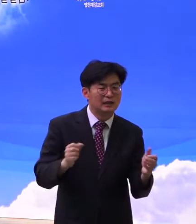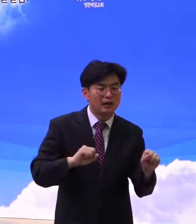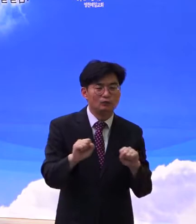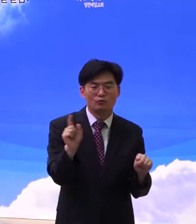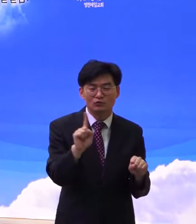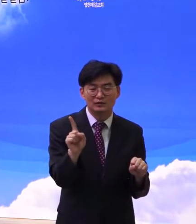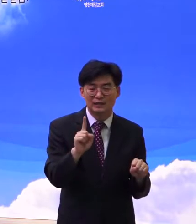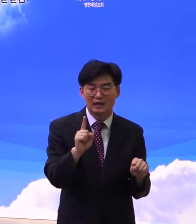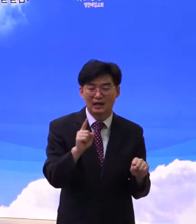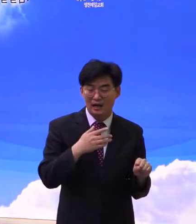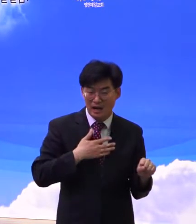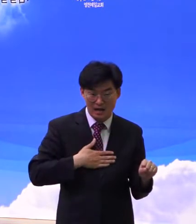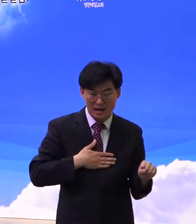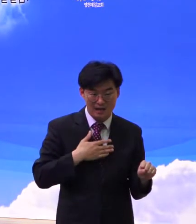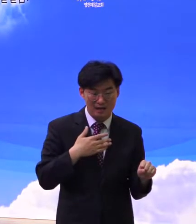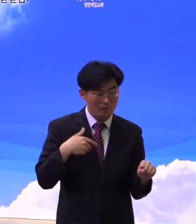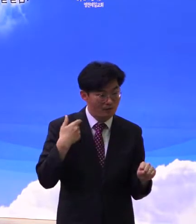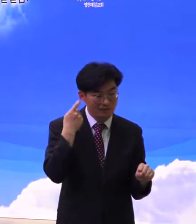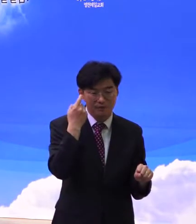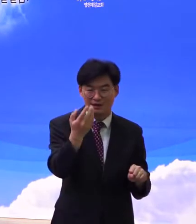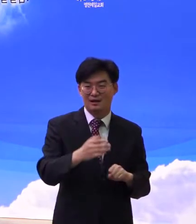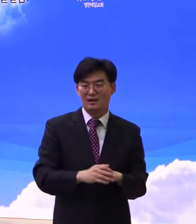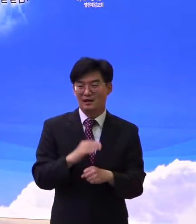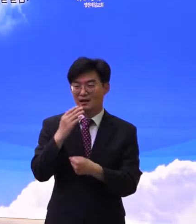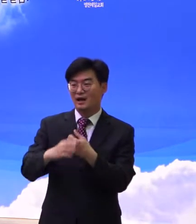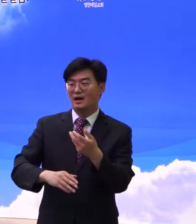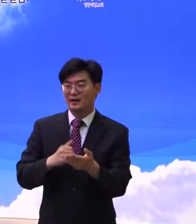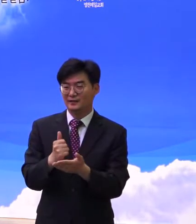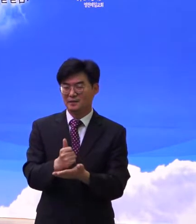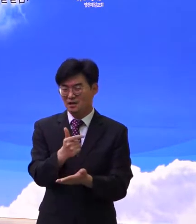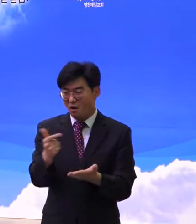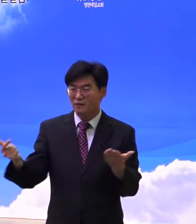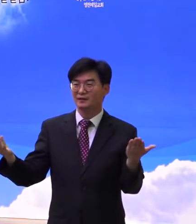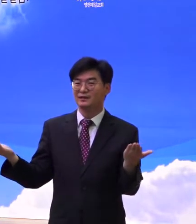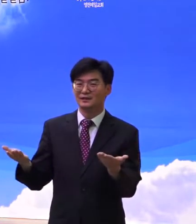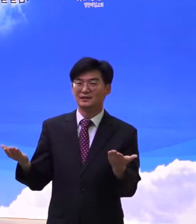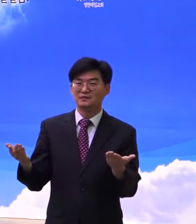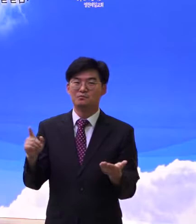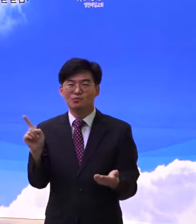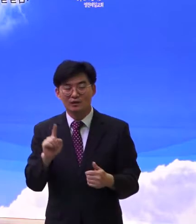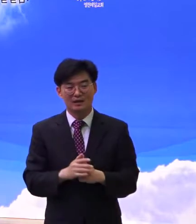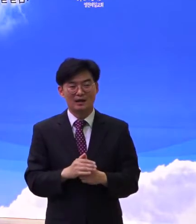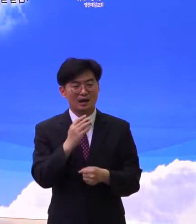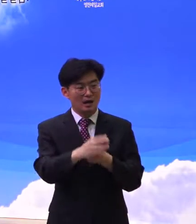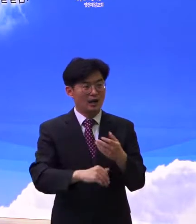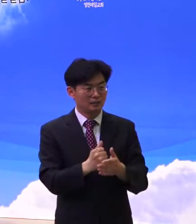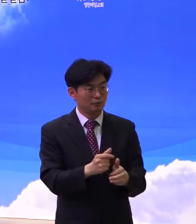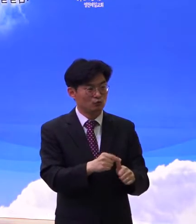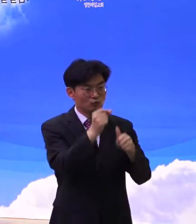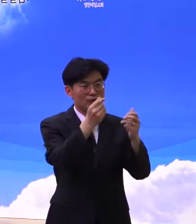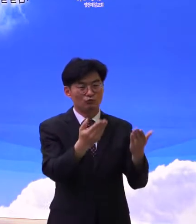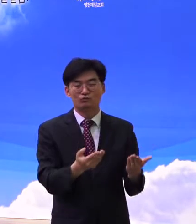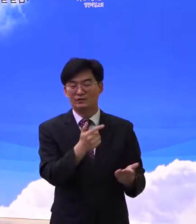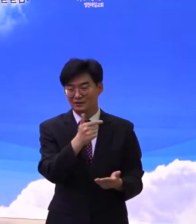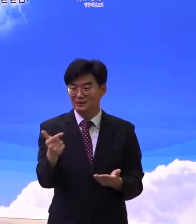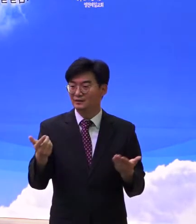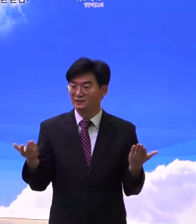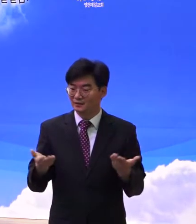되지 않겠습니까? 하나님께서 하시고자 하시는 큰 일, 하나님의 구원에 대해서 여러분 잘 알고 계십니까?